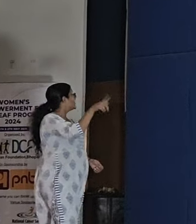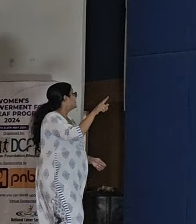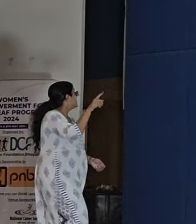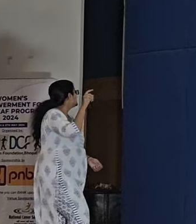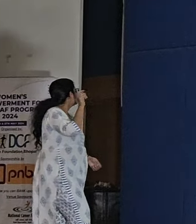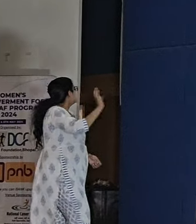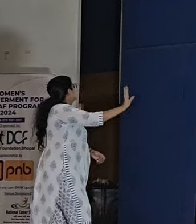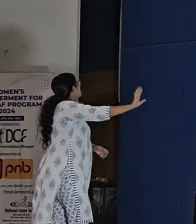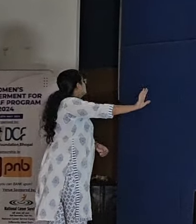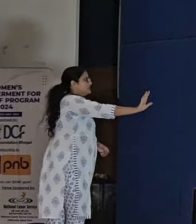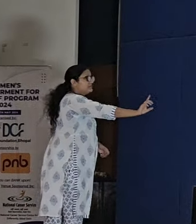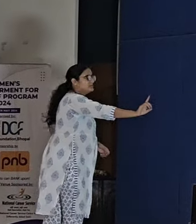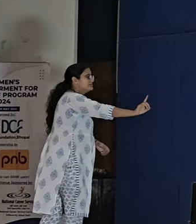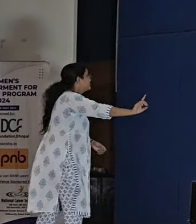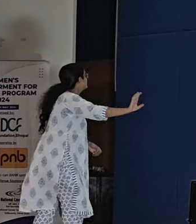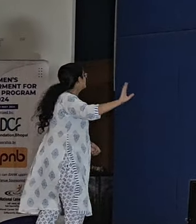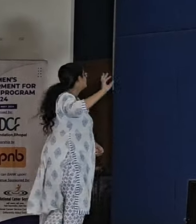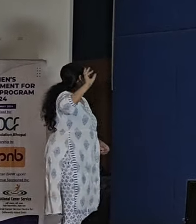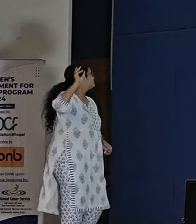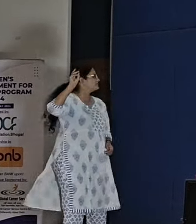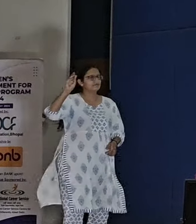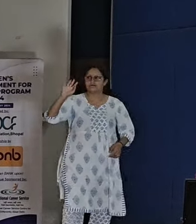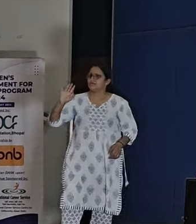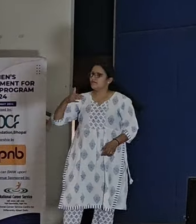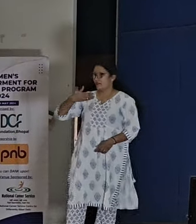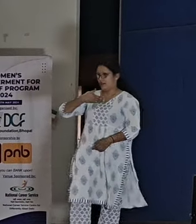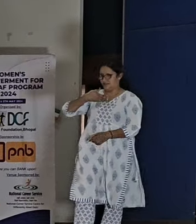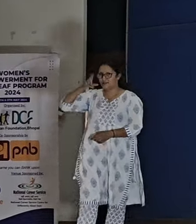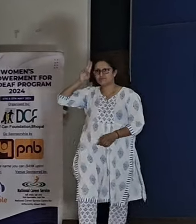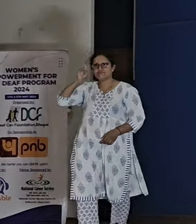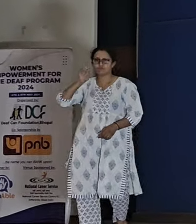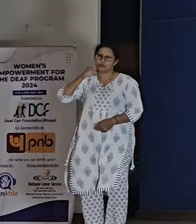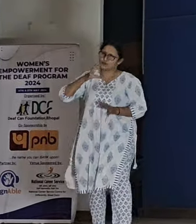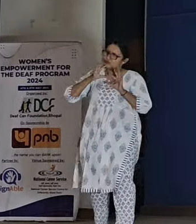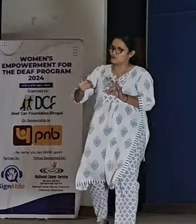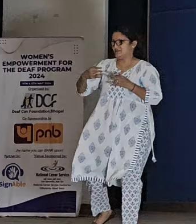अब तीसरी चीज की बात करें कि डूइंग थिंग्स बी हार्ड बट लाइफ इज नॉट इजी।